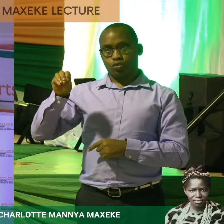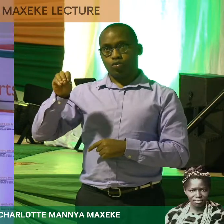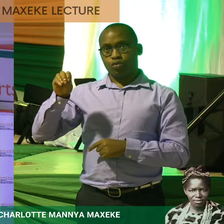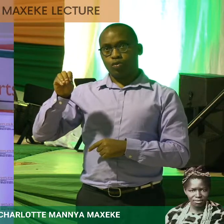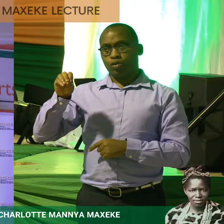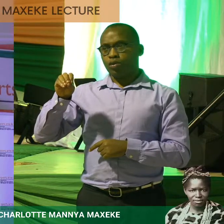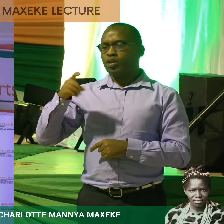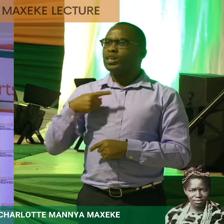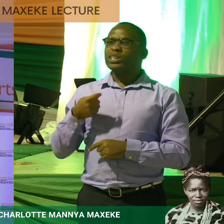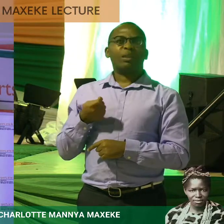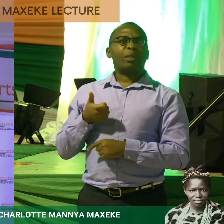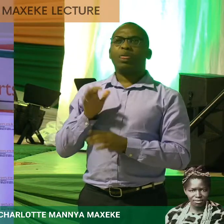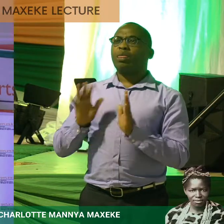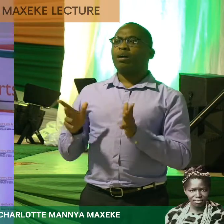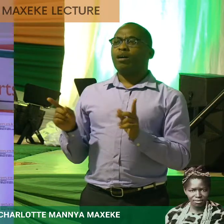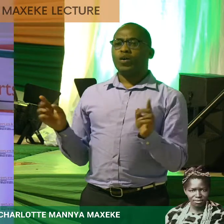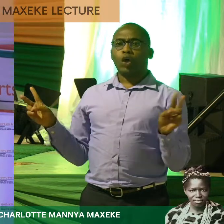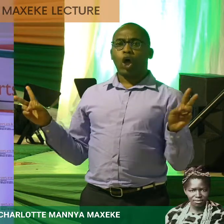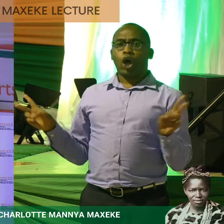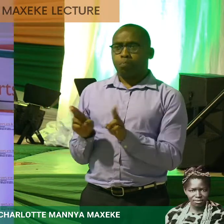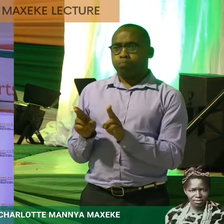ayidli xesha ke noko lo into